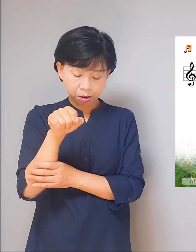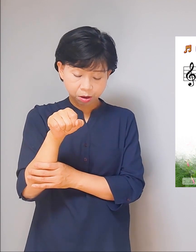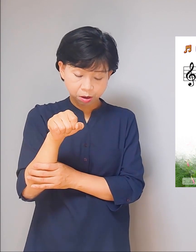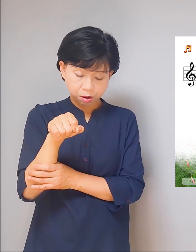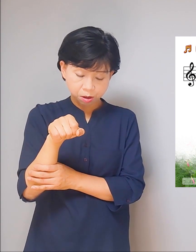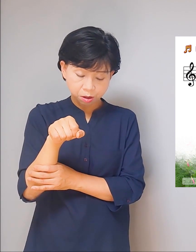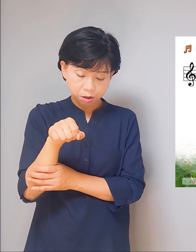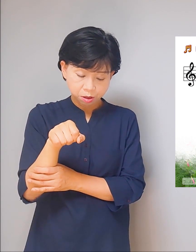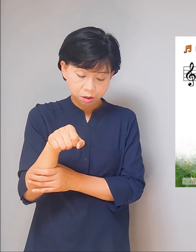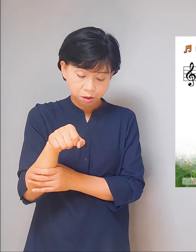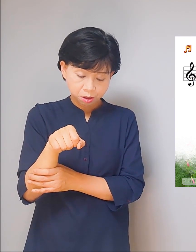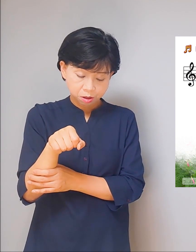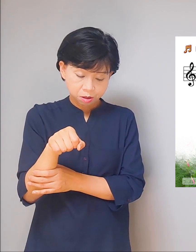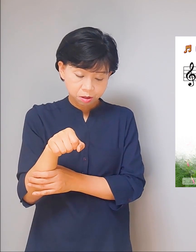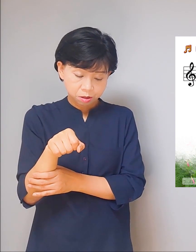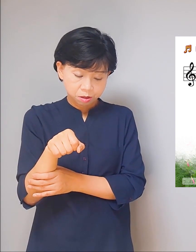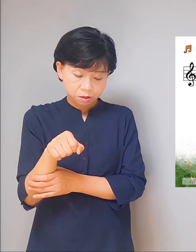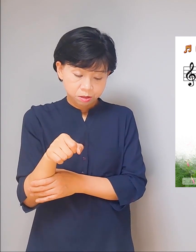숙여